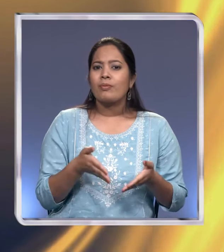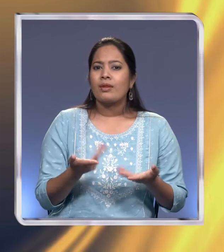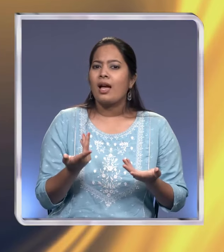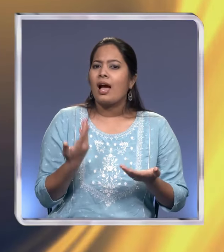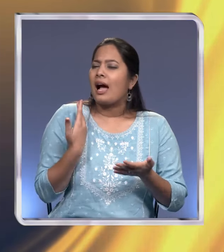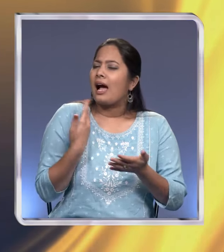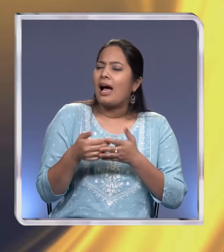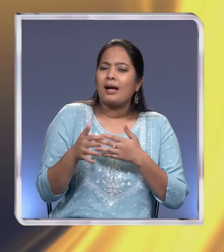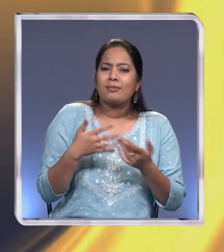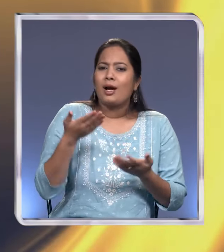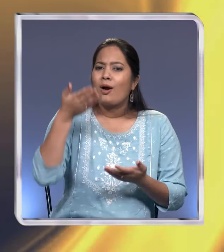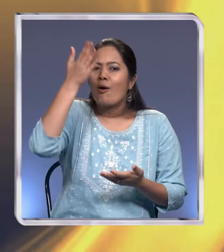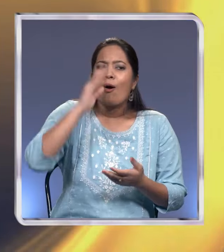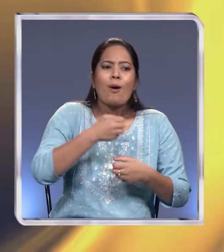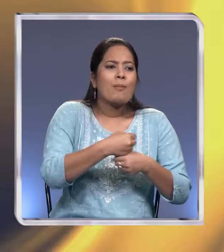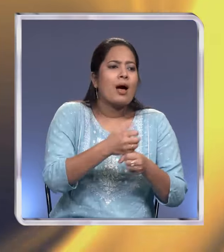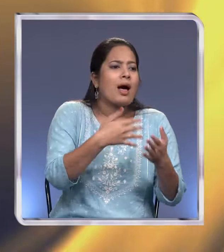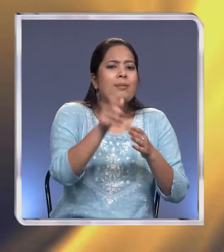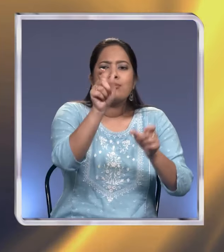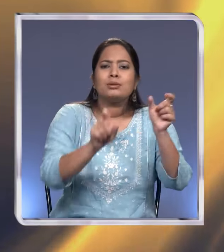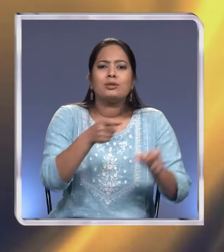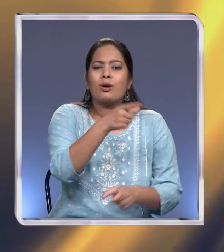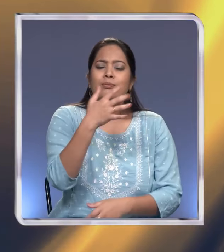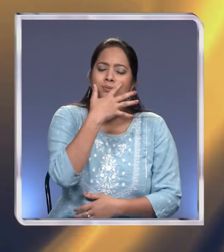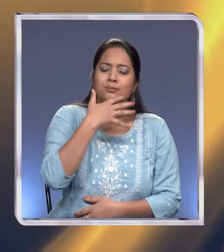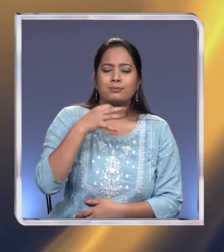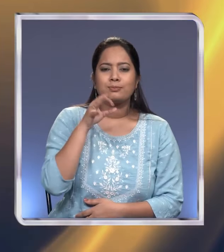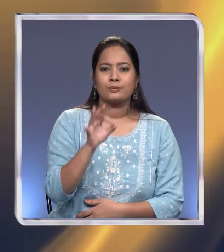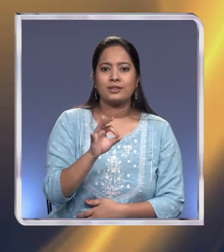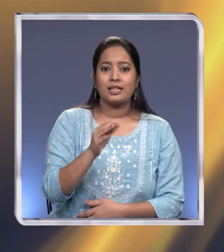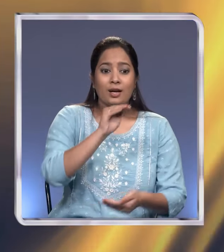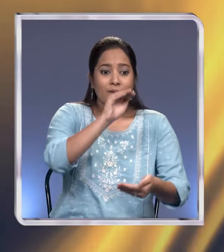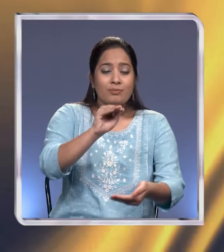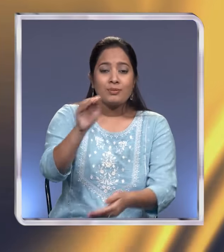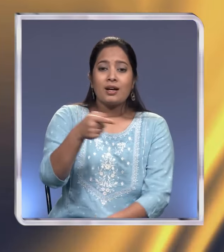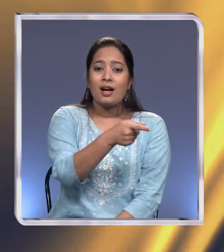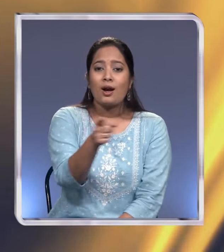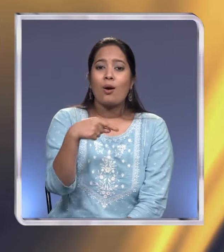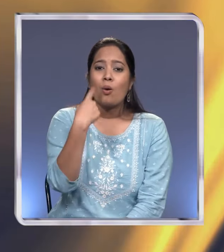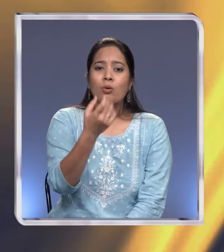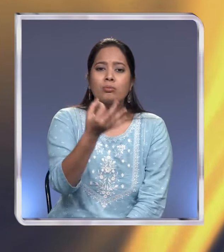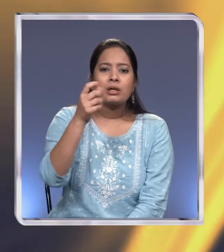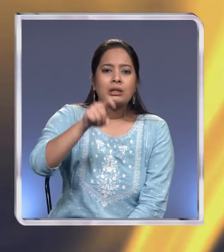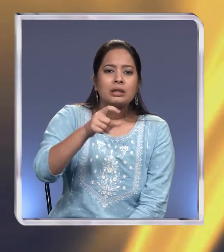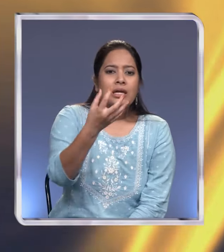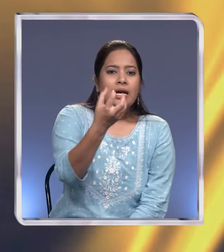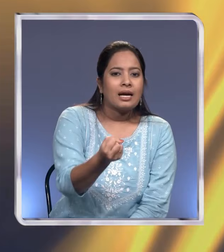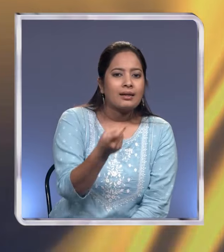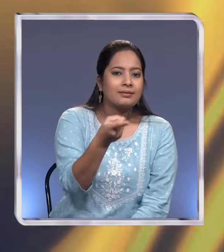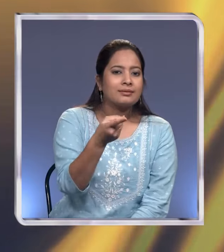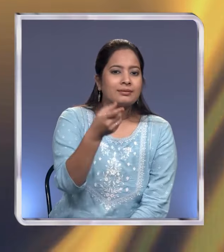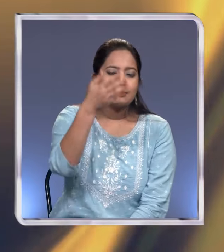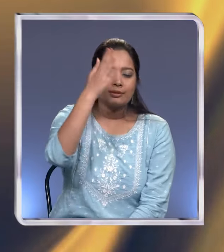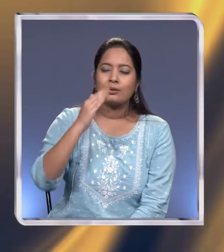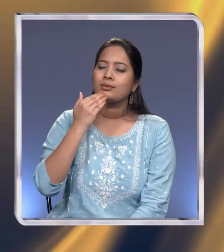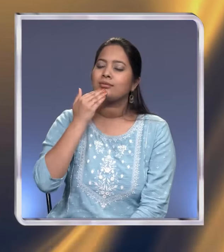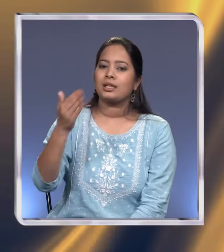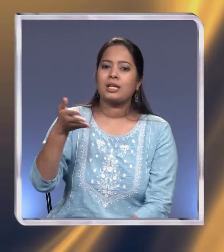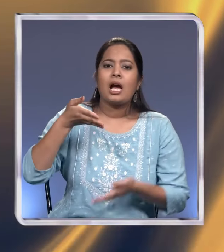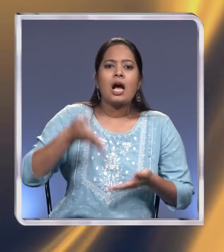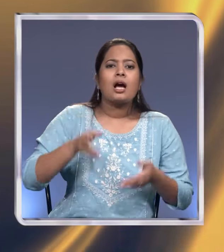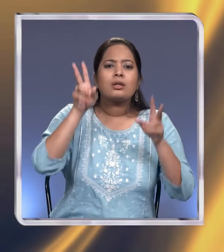दोस्तों, हम अपनाएं इस सच्चाई को जिस तरह से प्रभु ने हमें बनाया है, खासकर उन बच्चों को जो स्पेशल नीड्स के हैं।